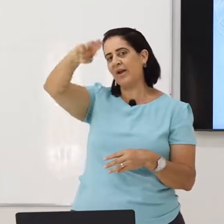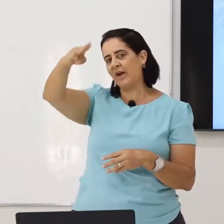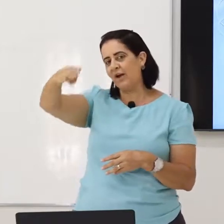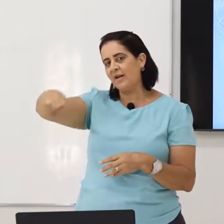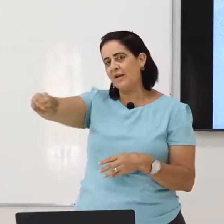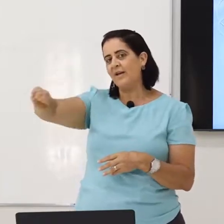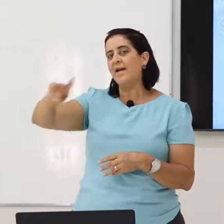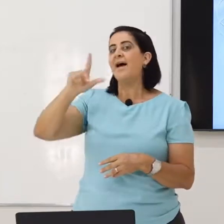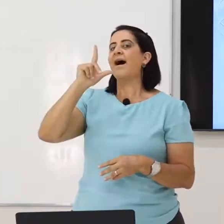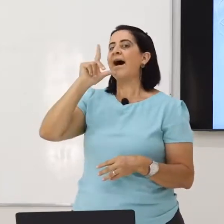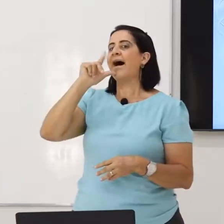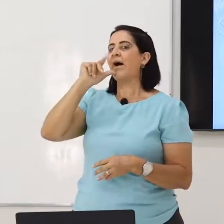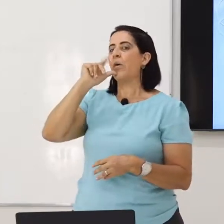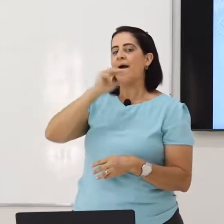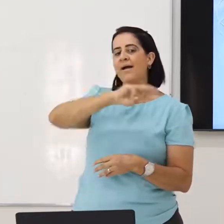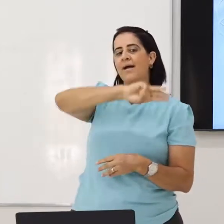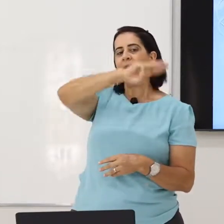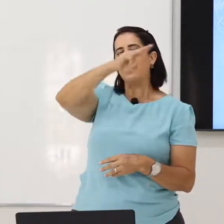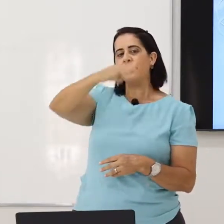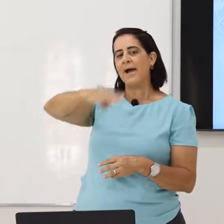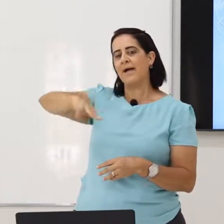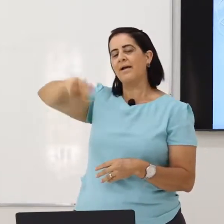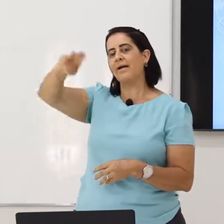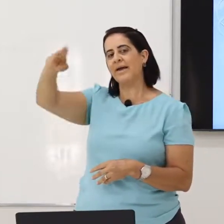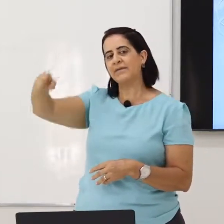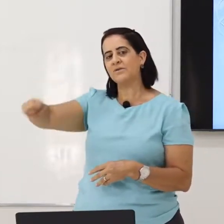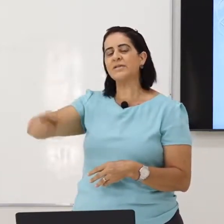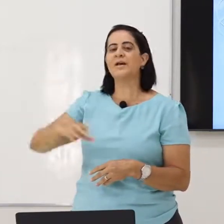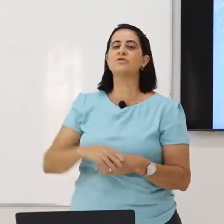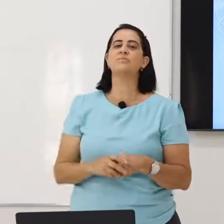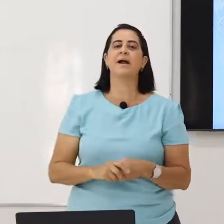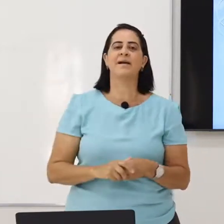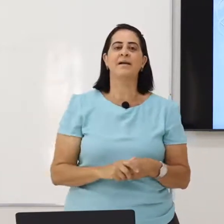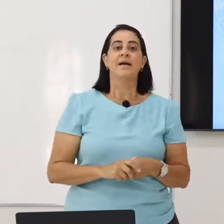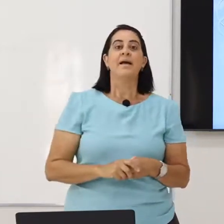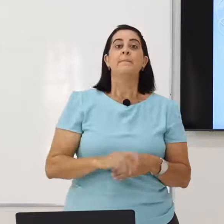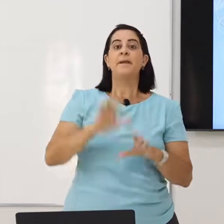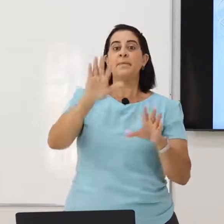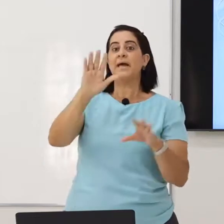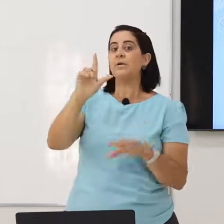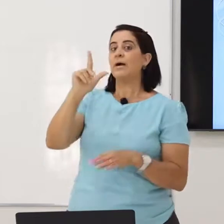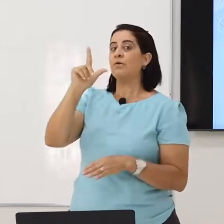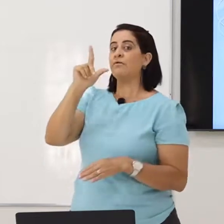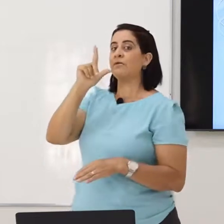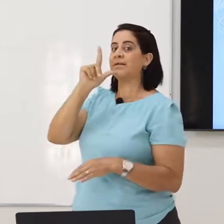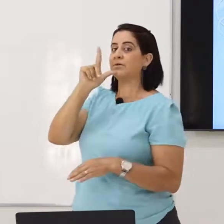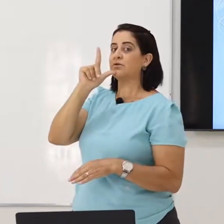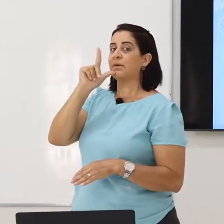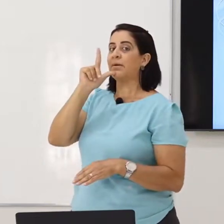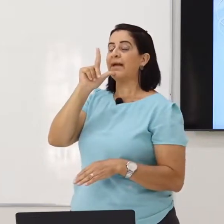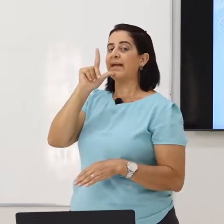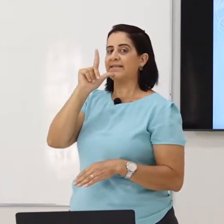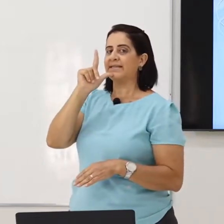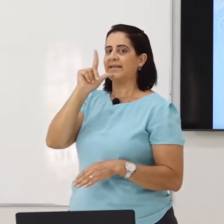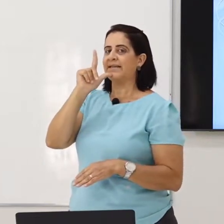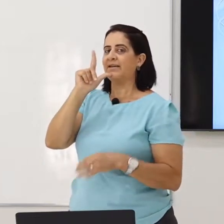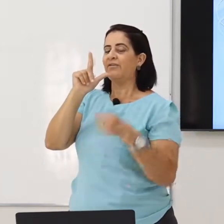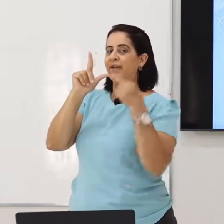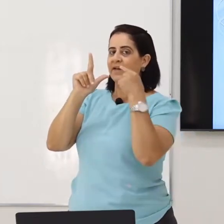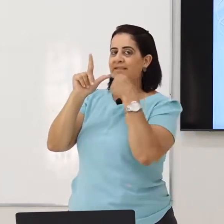ó. Água e mar. Esse é o sinal de mar. Primeiro, a configuração de mão é essa. Fica nesse